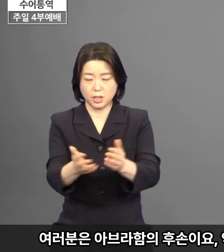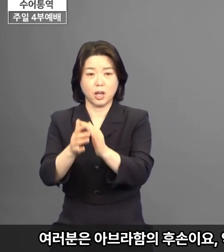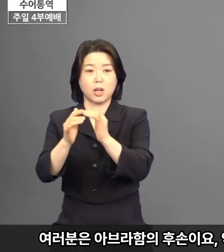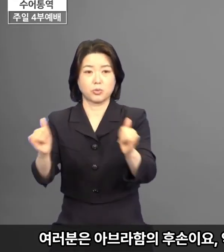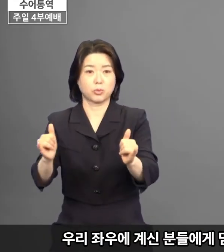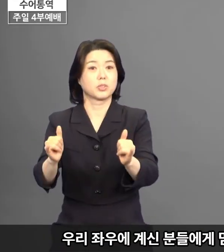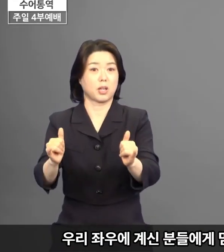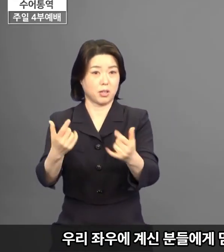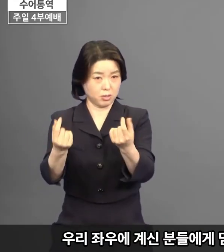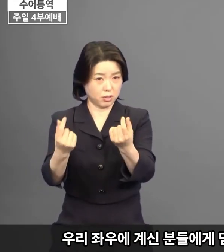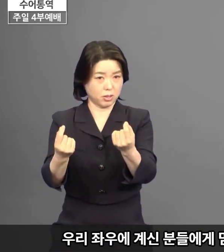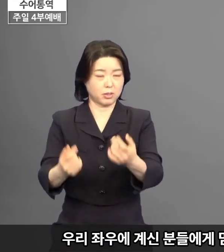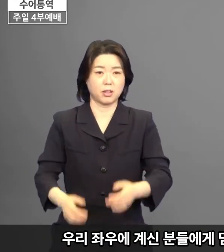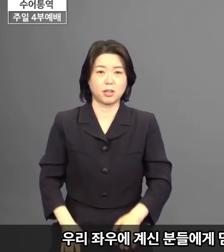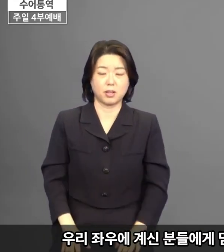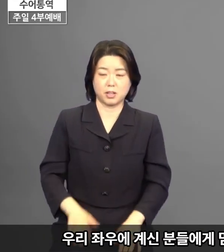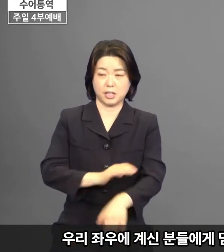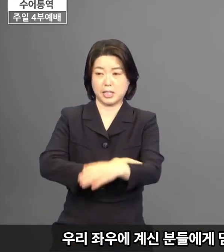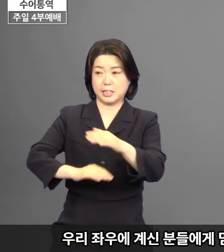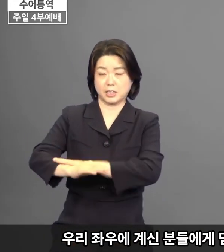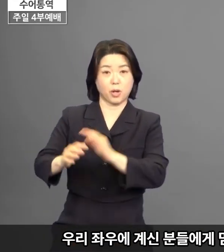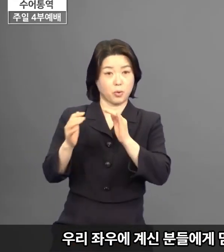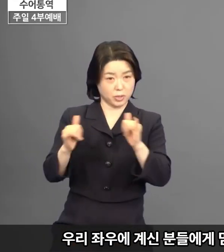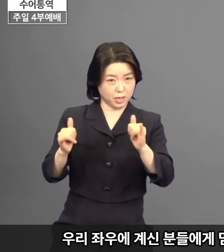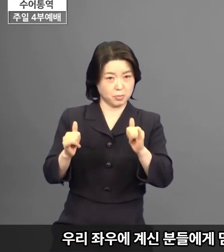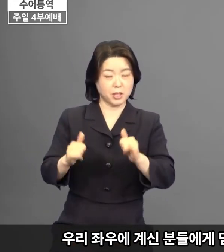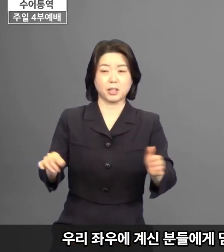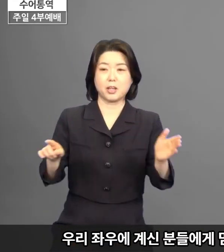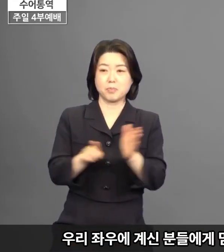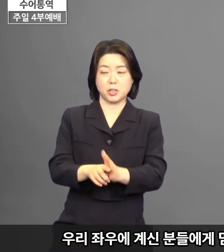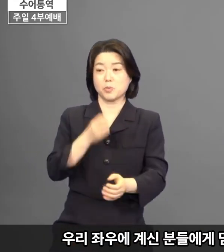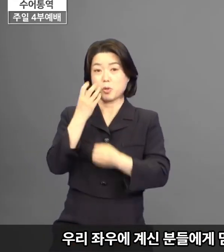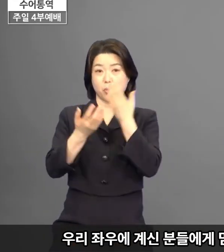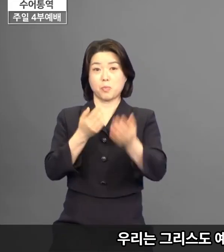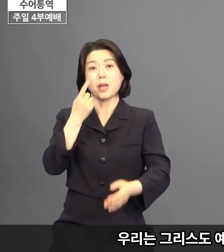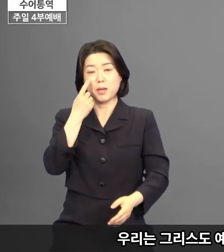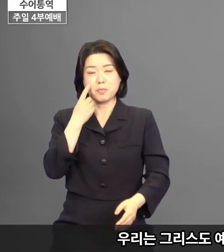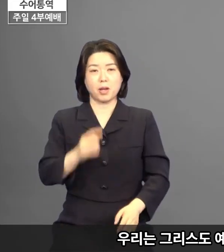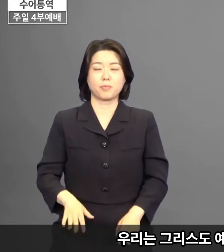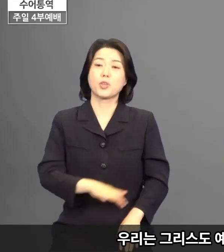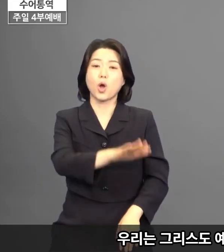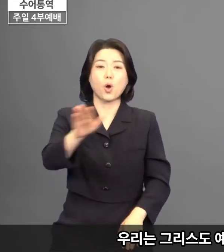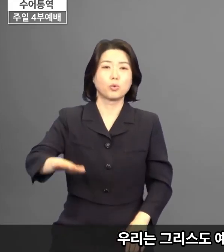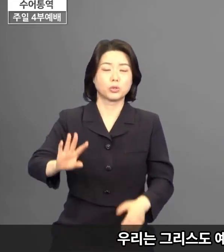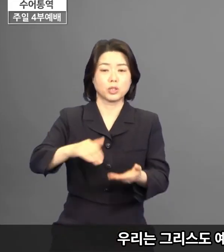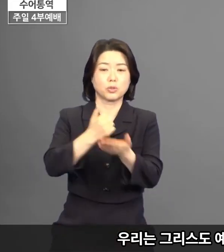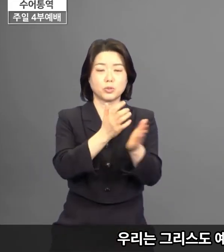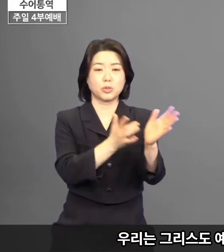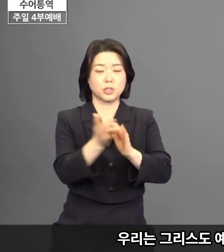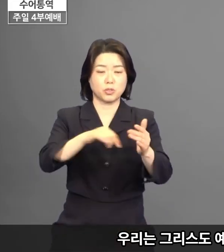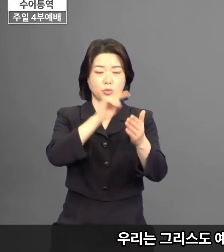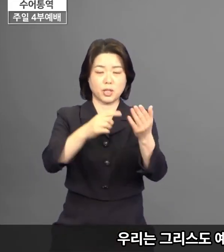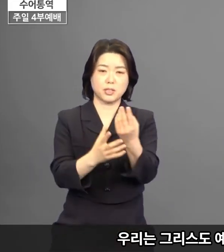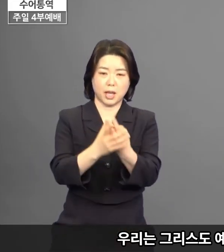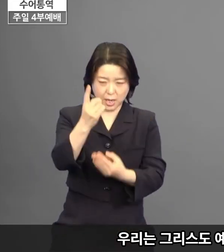상속자들입니다. 자, 우리 좌우에 계신 분들에게 믿음으로 이렇게 고백하겠습니다. 우리는 그리스도 예수 안에서